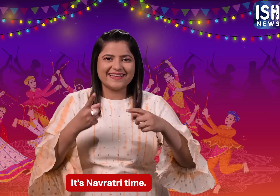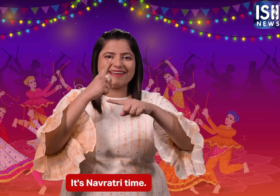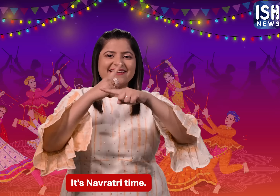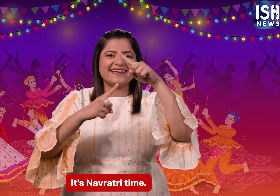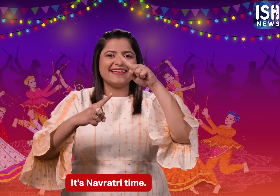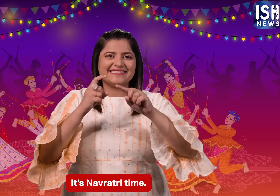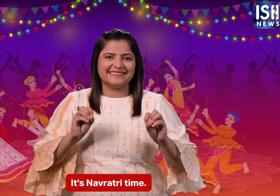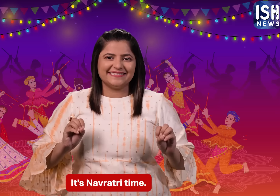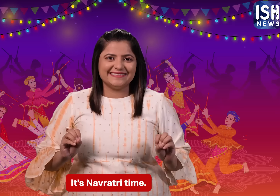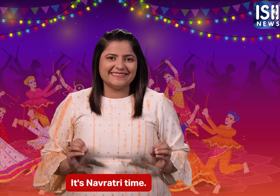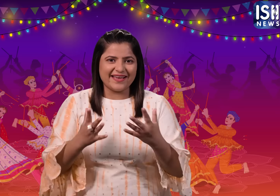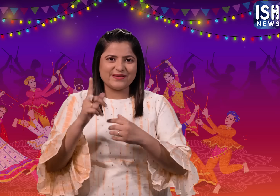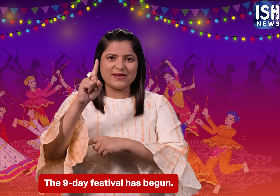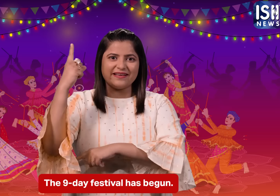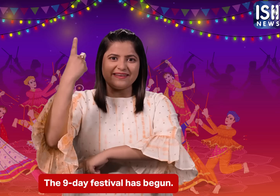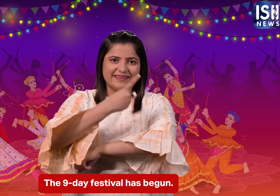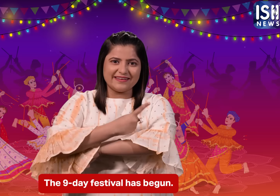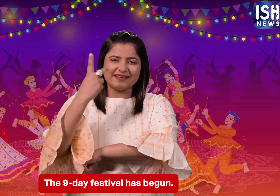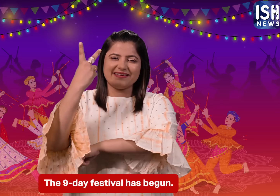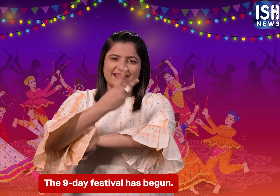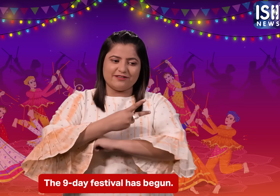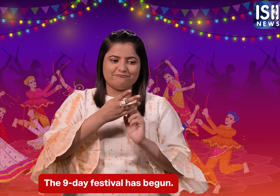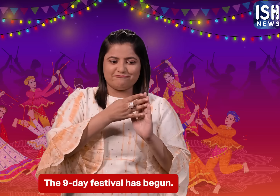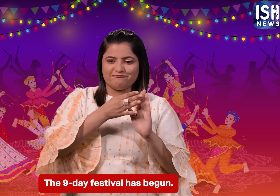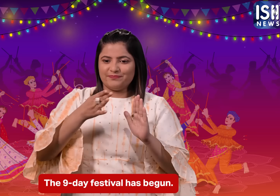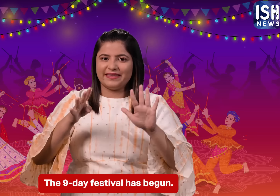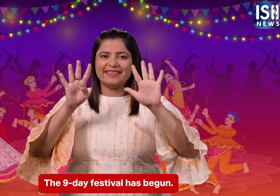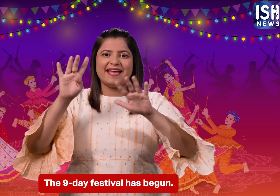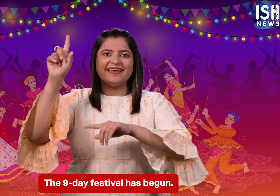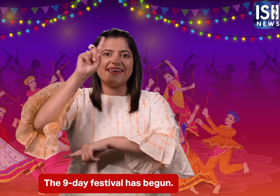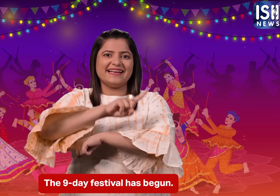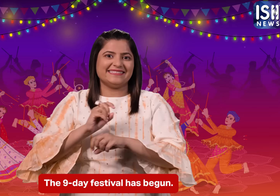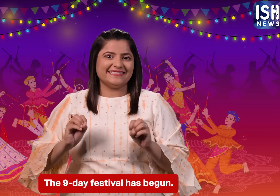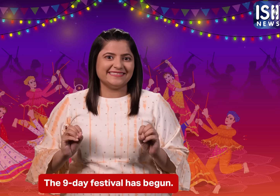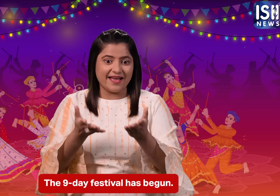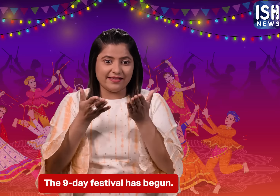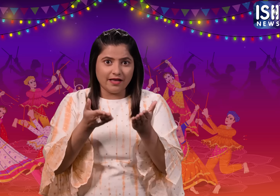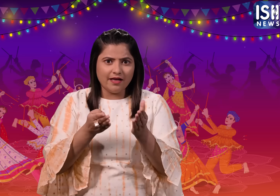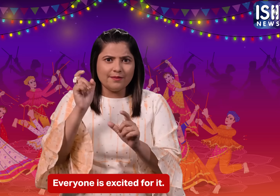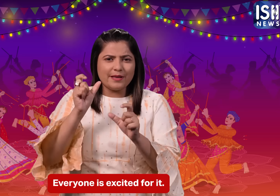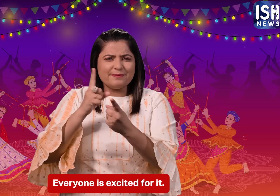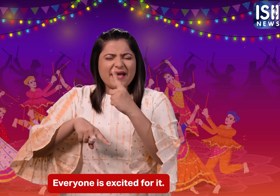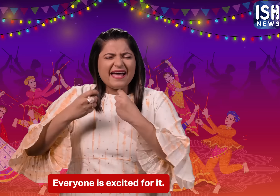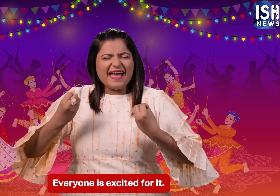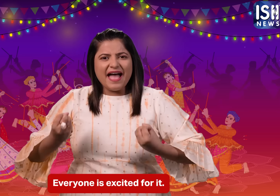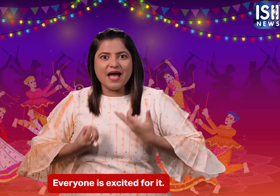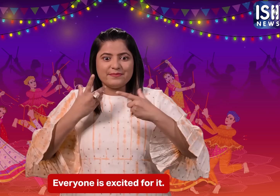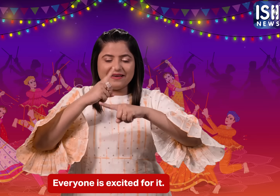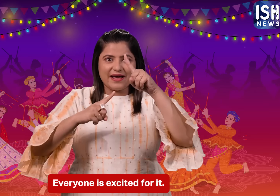ये नवरात्रि का समय है। 9 दिवसीय उत्सव शुरू हो गया है। हर कोई इसके लिए उत्साहित